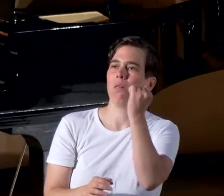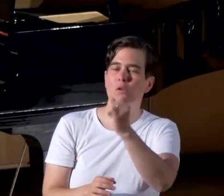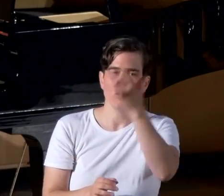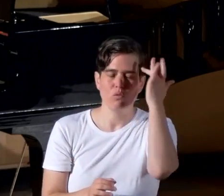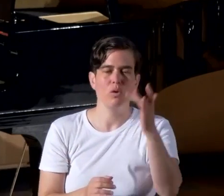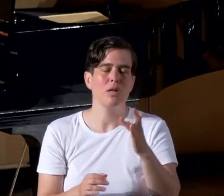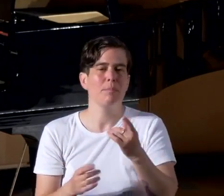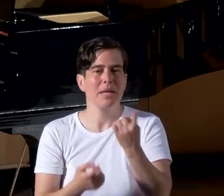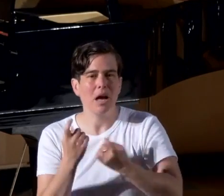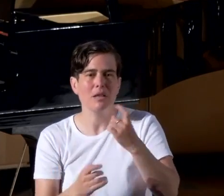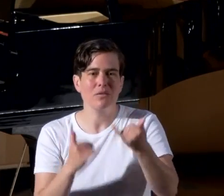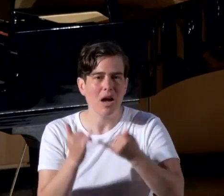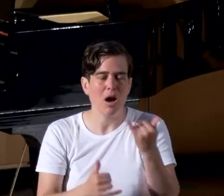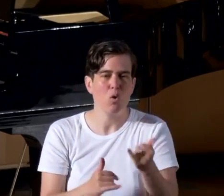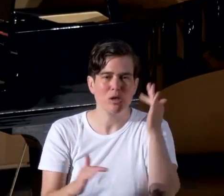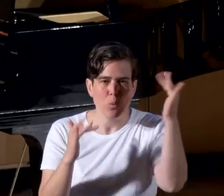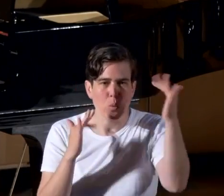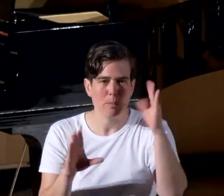Migranten, Frauen und